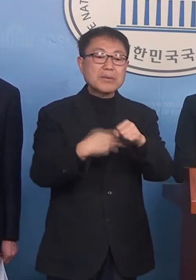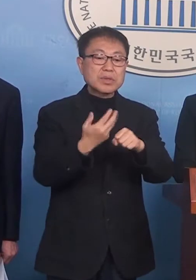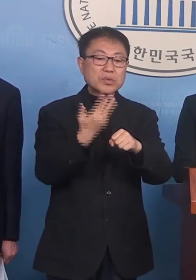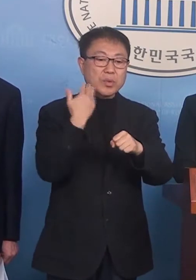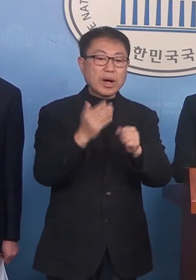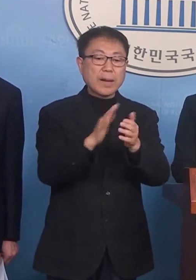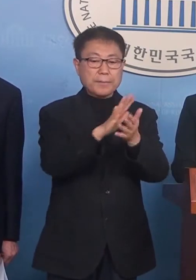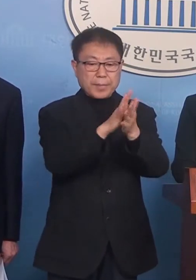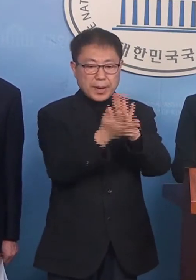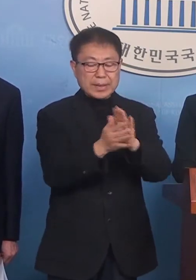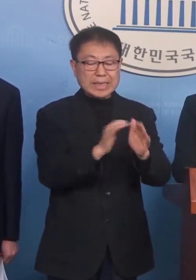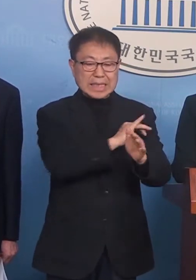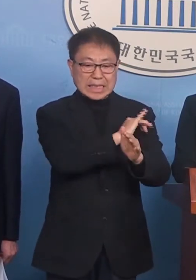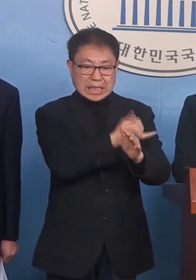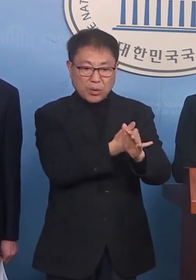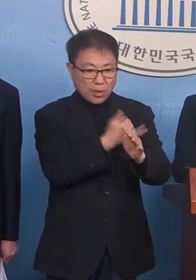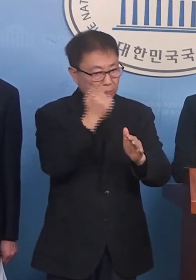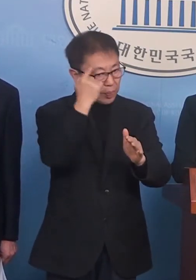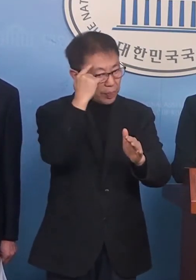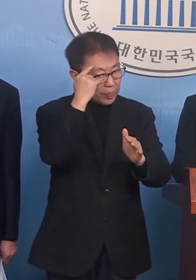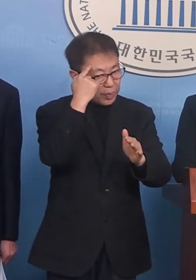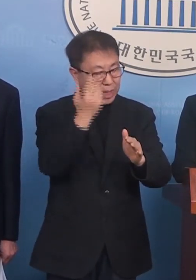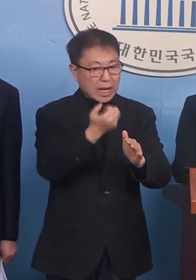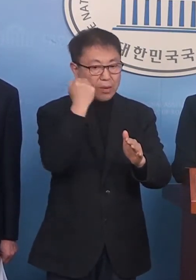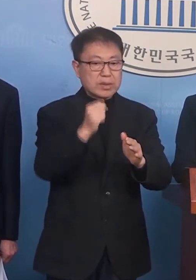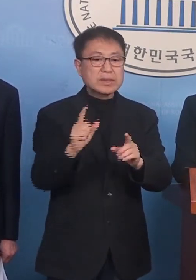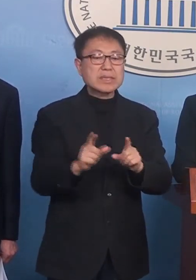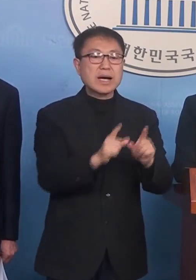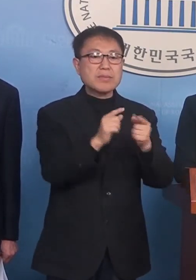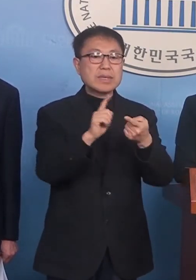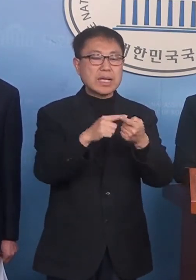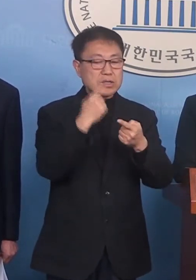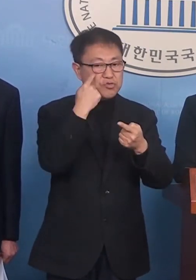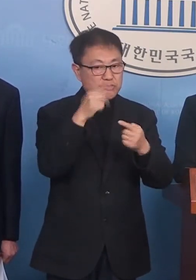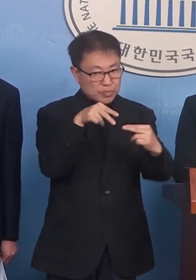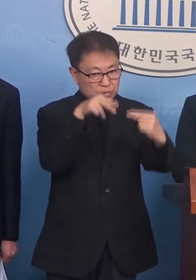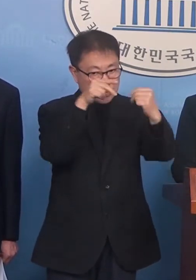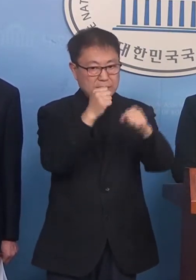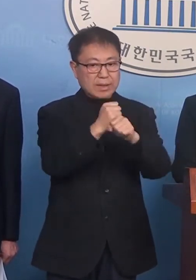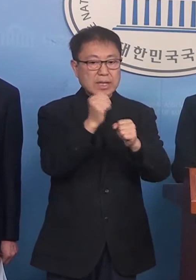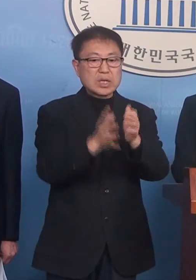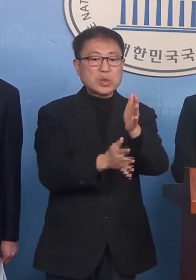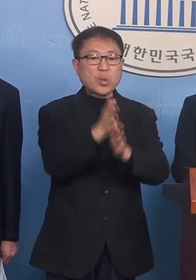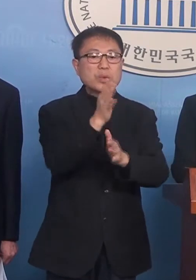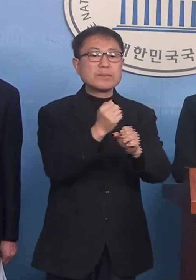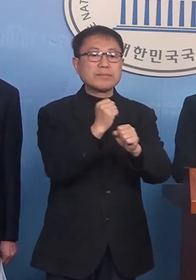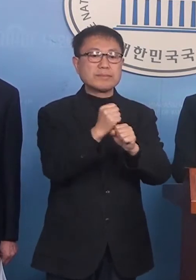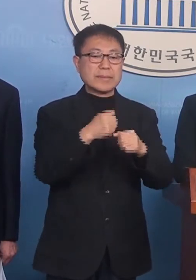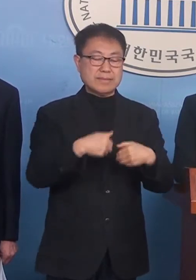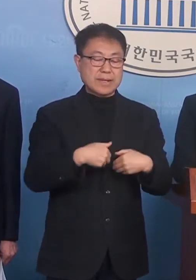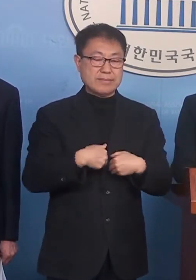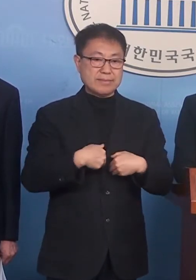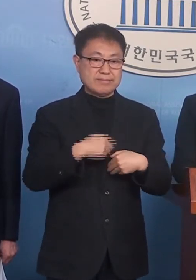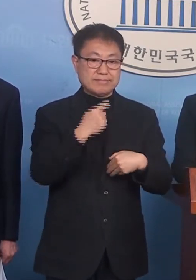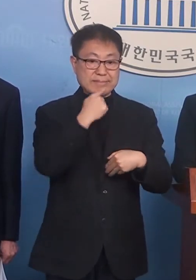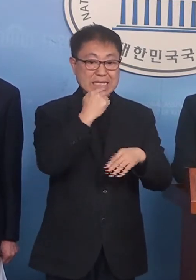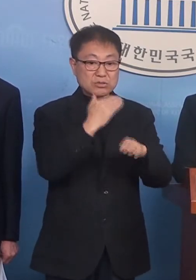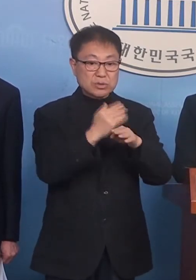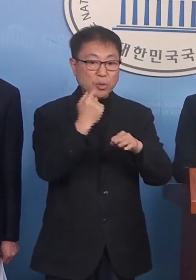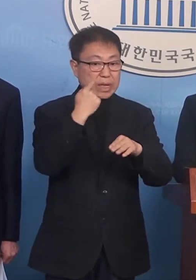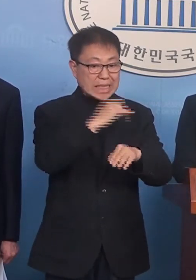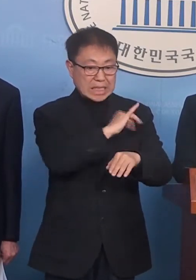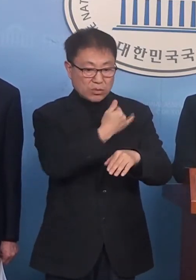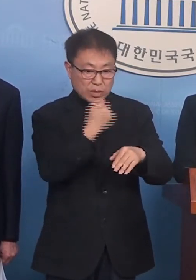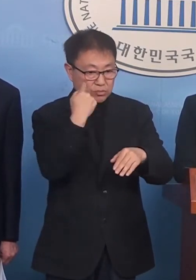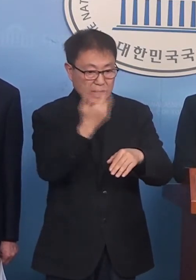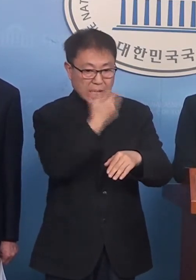변화된 시민들의 인권 감수성과 삶에 대한 눈높이로 도시를 채워야 합니다. 민주주의와 인권의